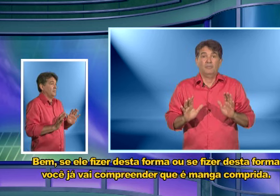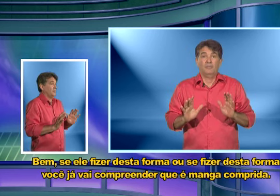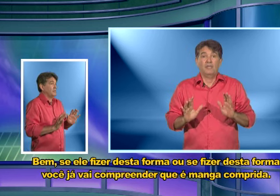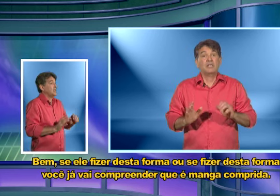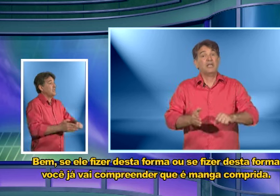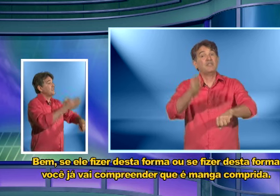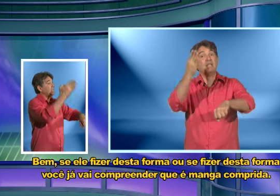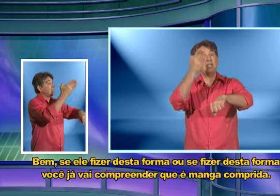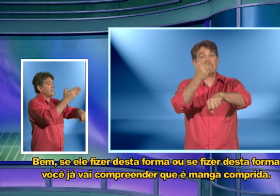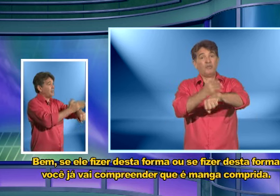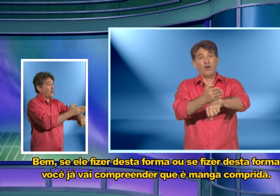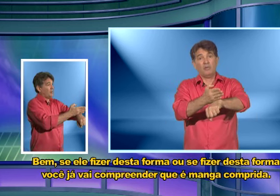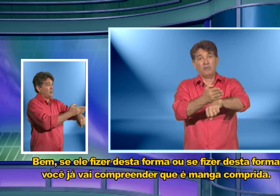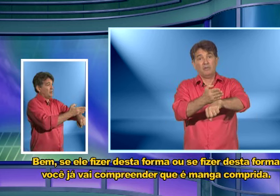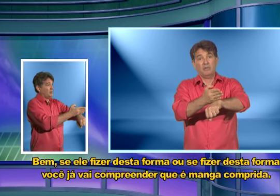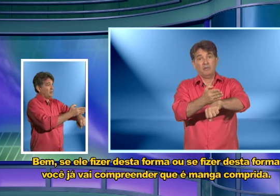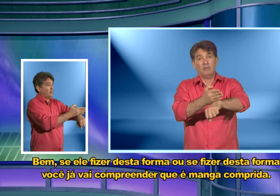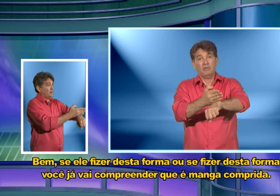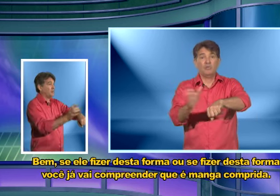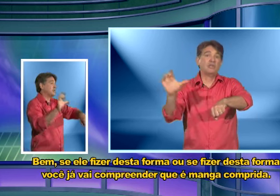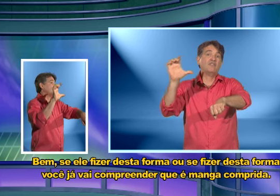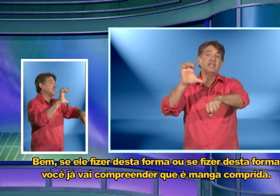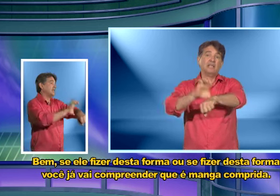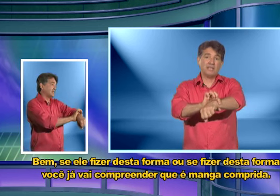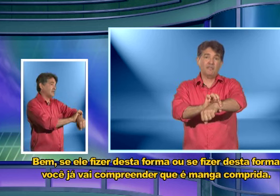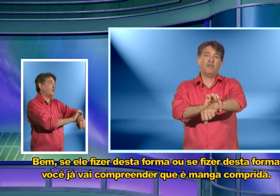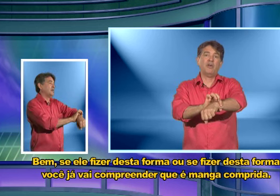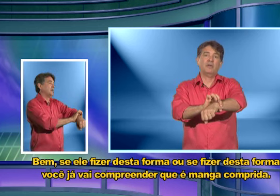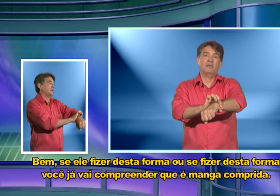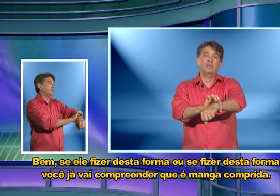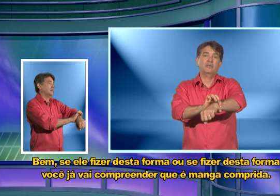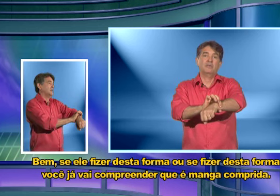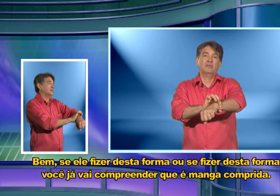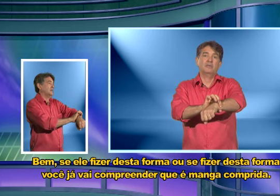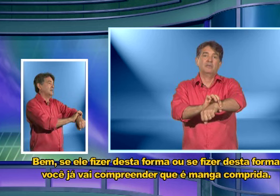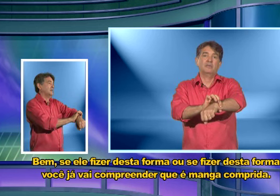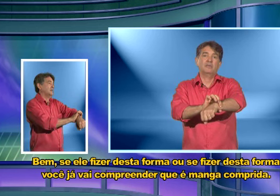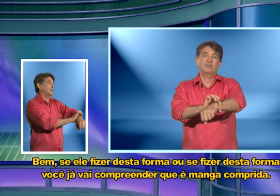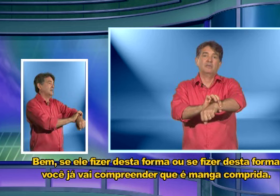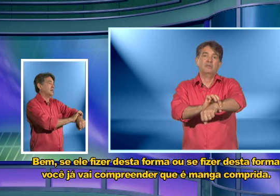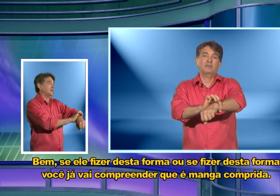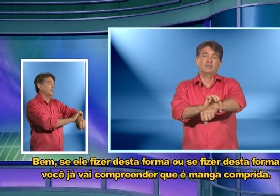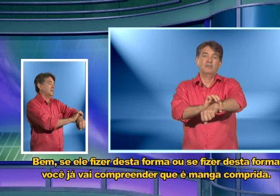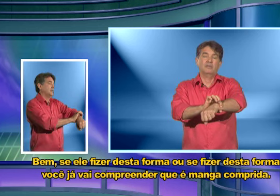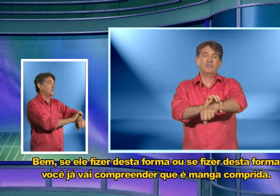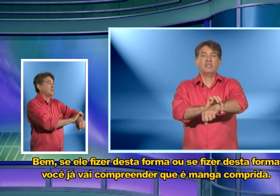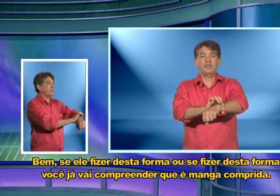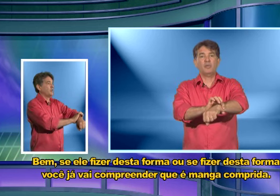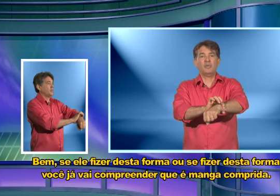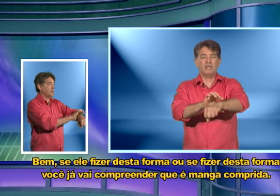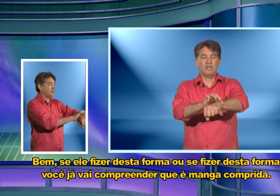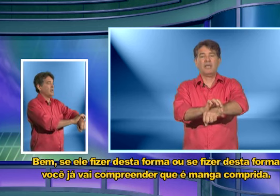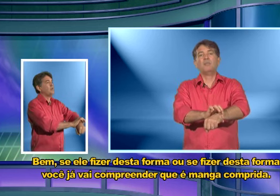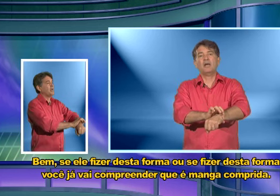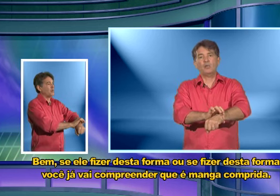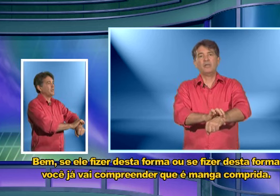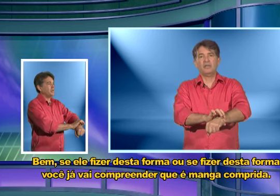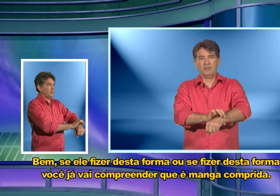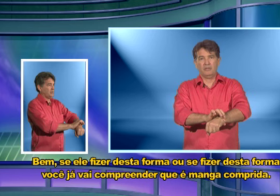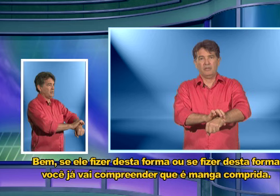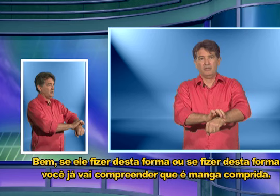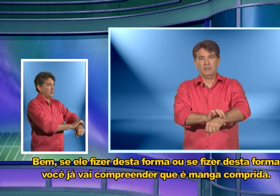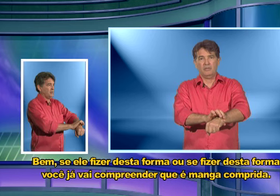Bem, se ele fizer desta forma, ou se ele fizer desta forma, você já vai compreender que é